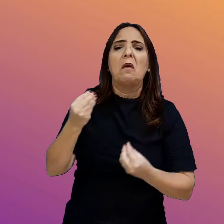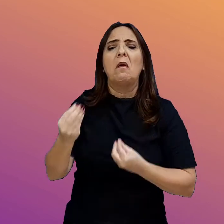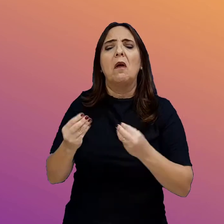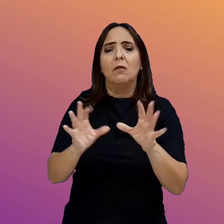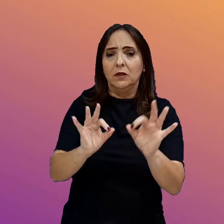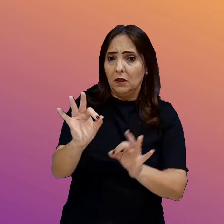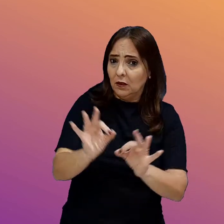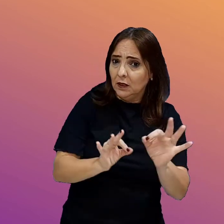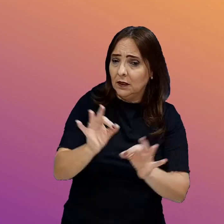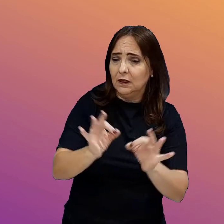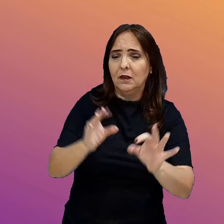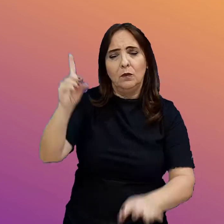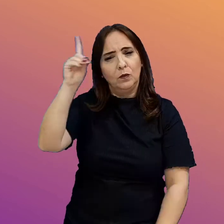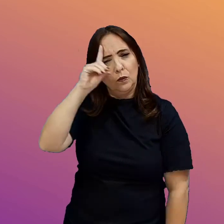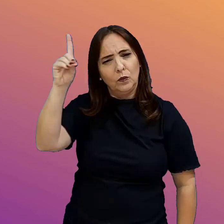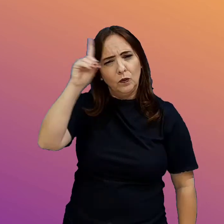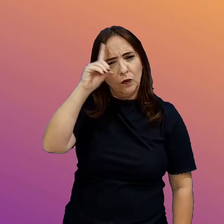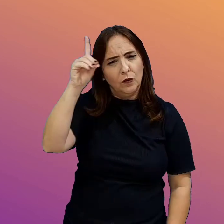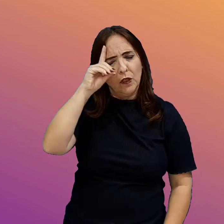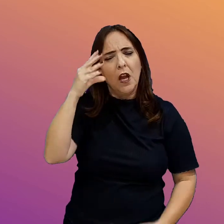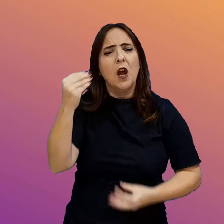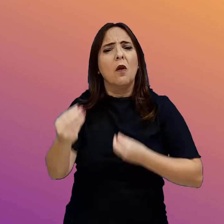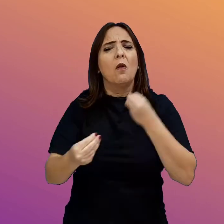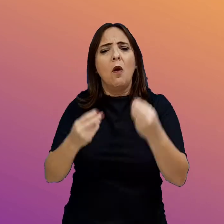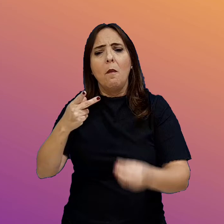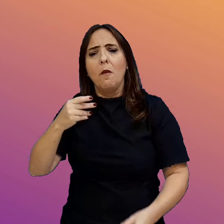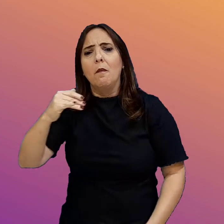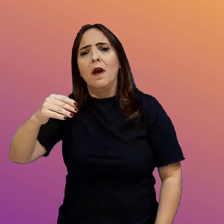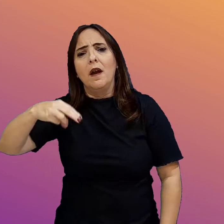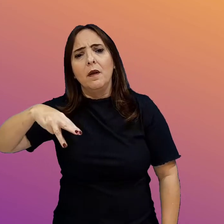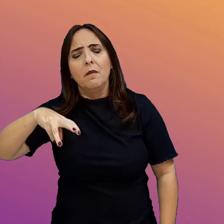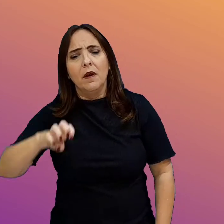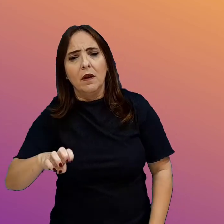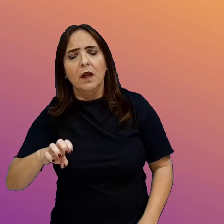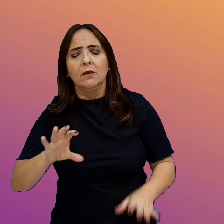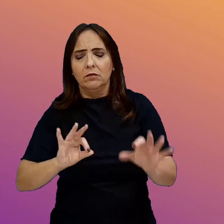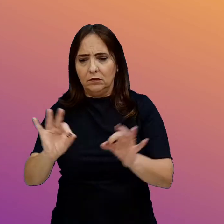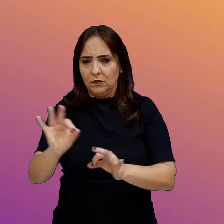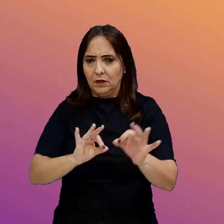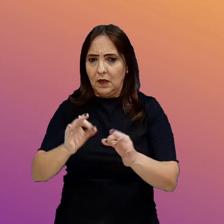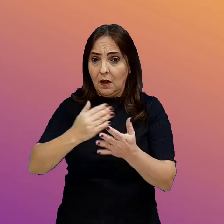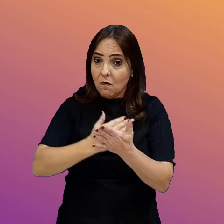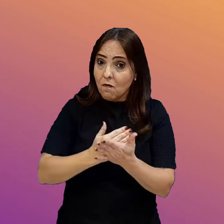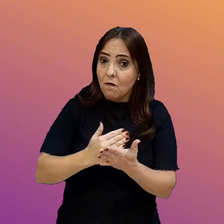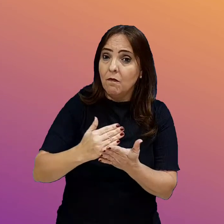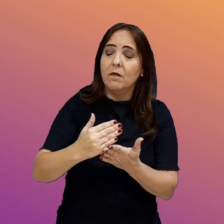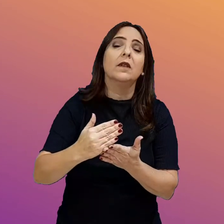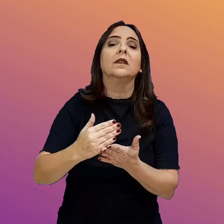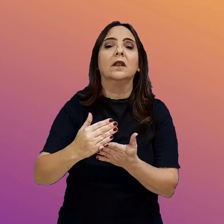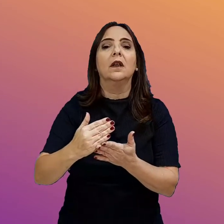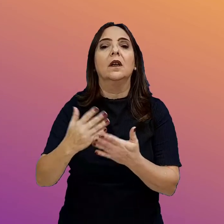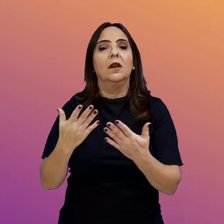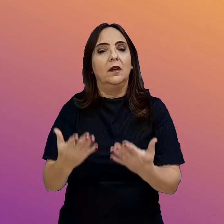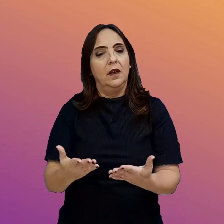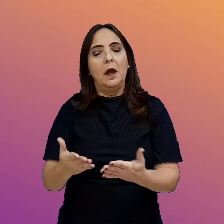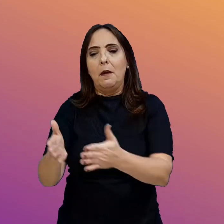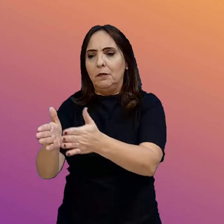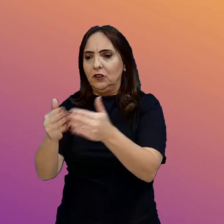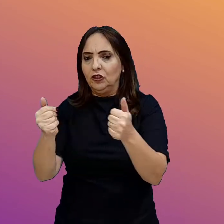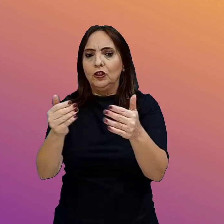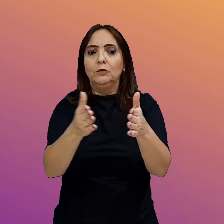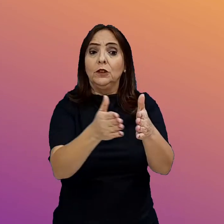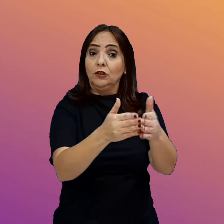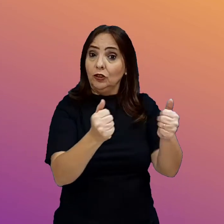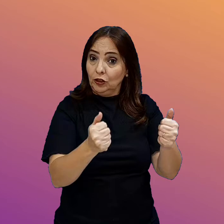da organização da rotina, como é que os pais podem lidar com isso? Bom, começando por delegar tarefas,